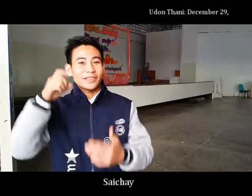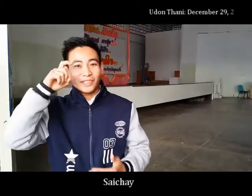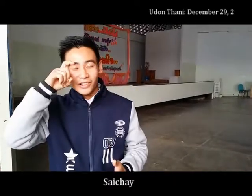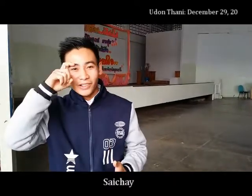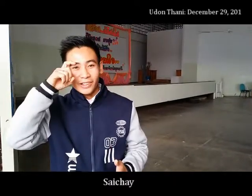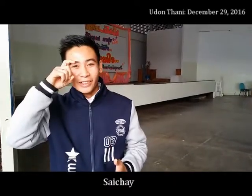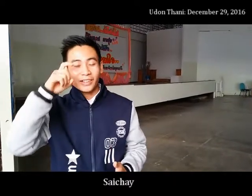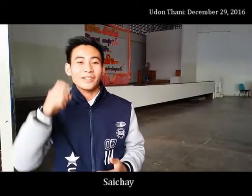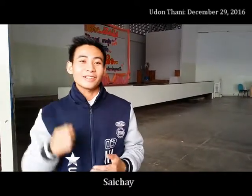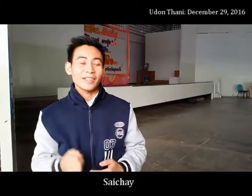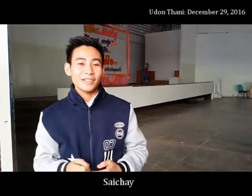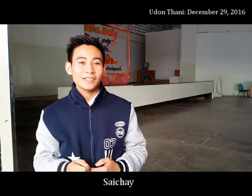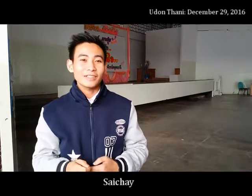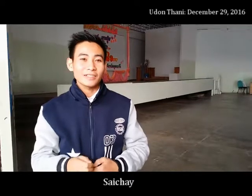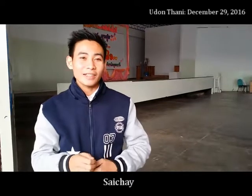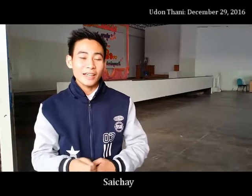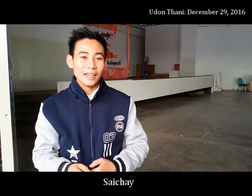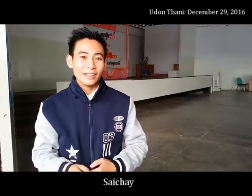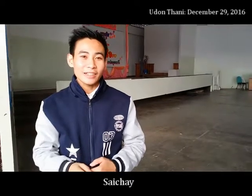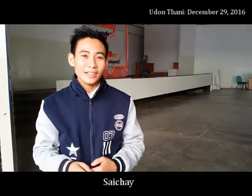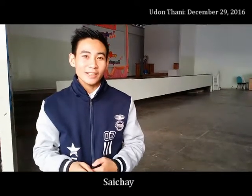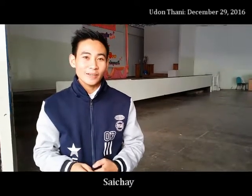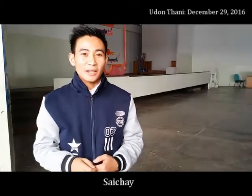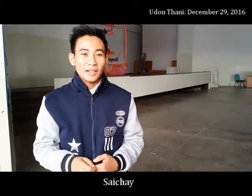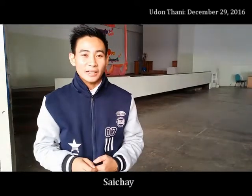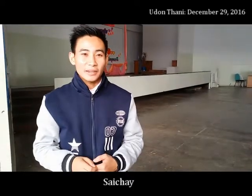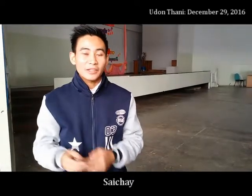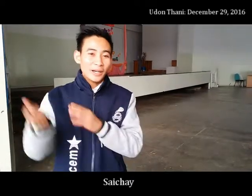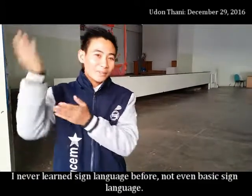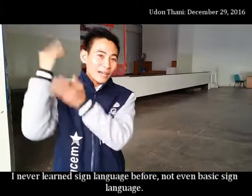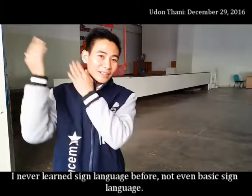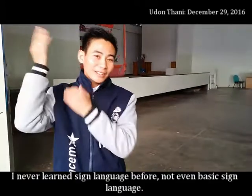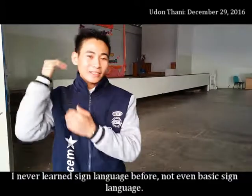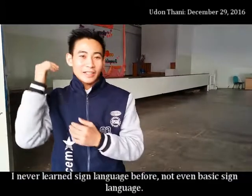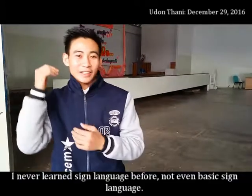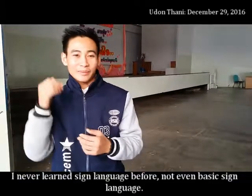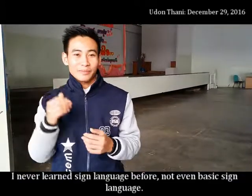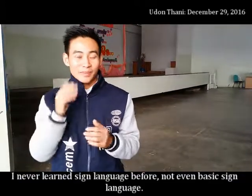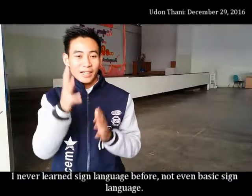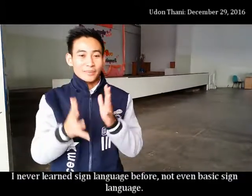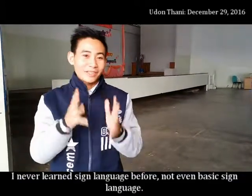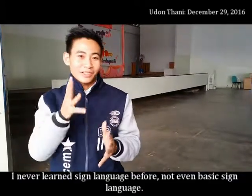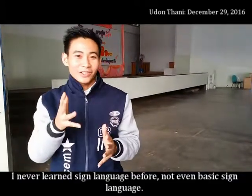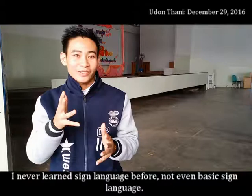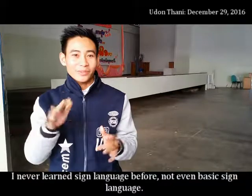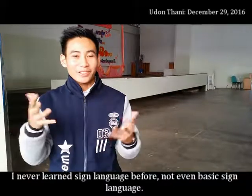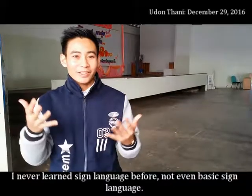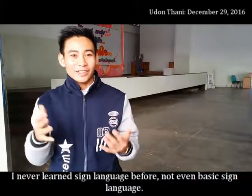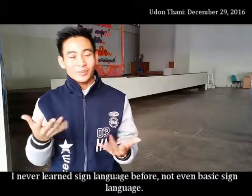see no. Never see here see Saychai Syphaxay my and phasa mue ni no. Yang bu khoei hian